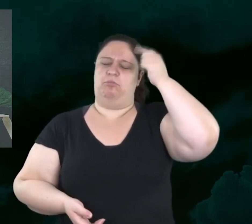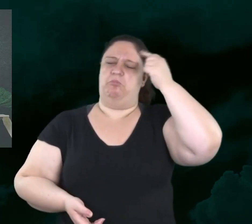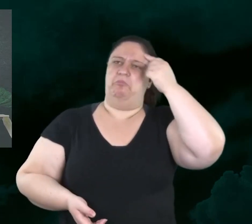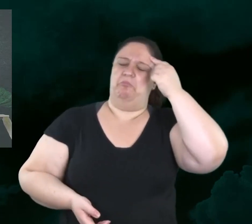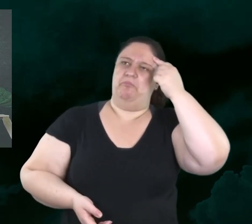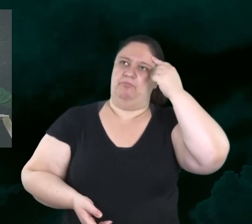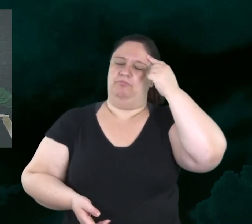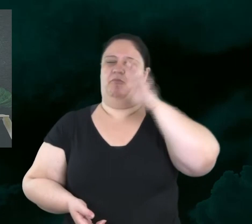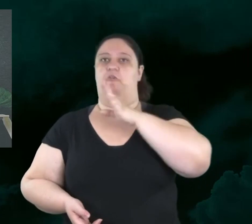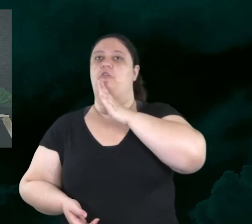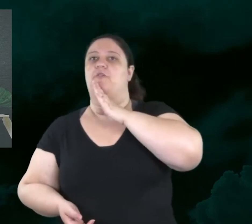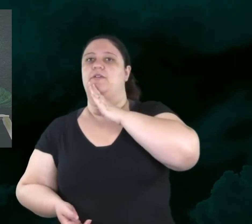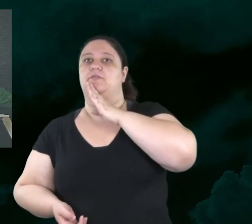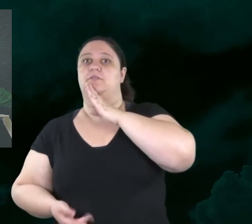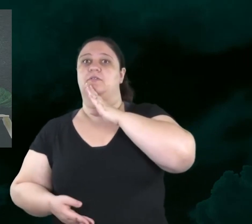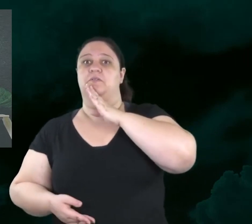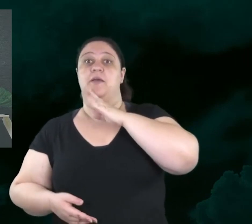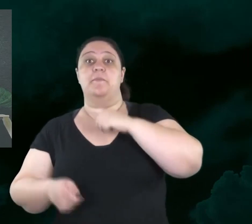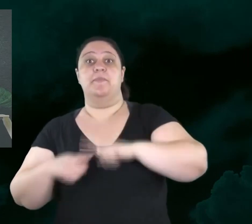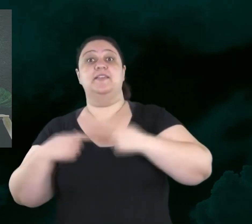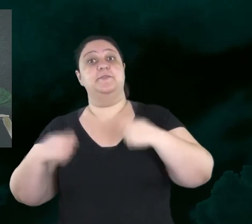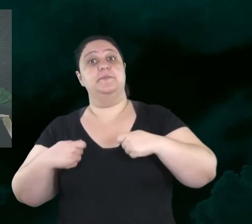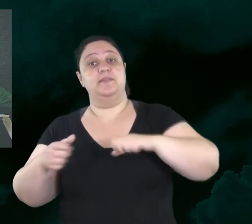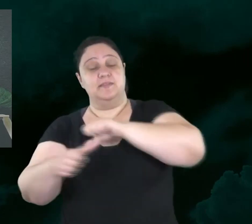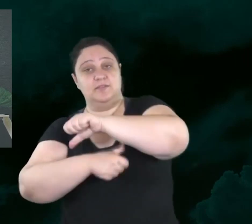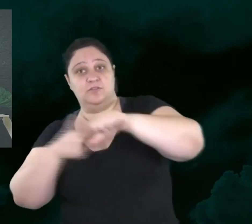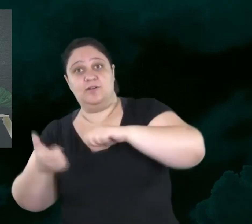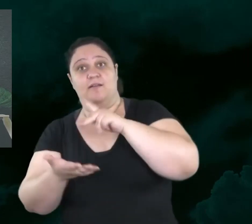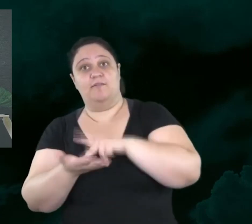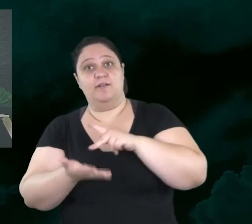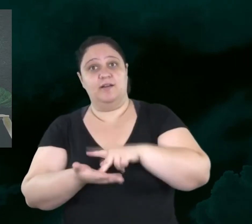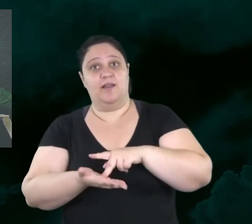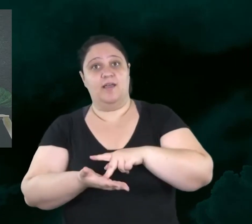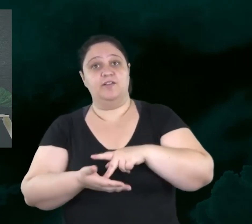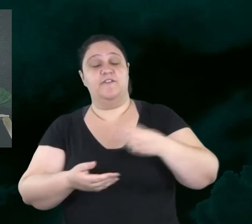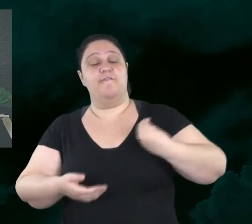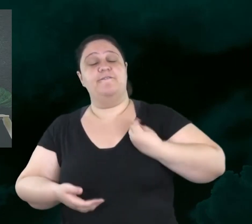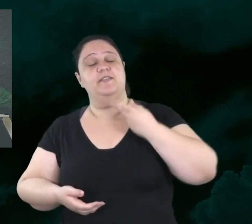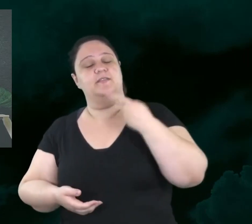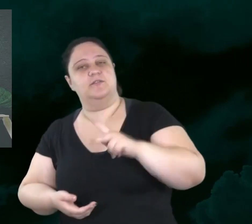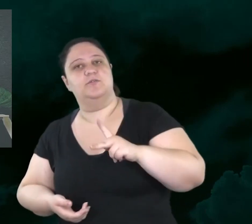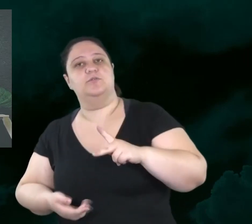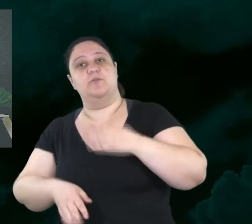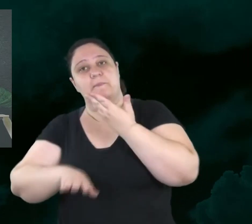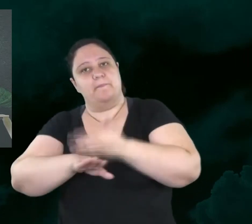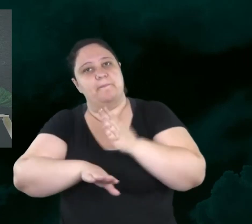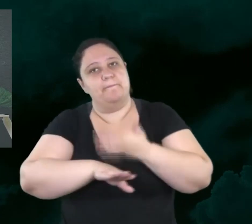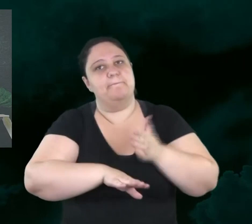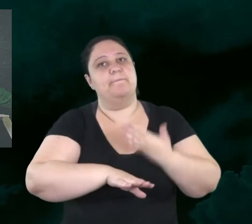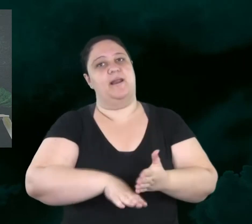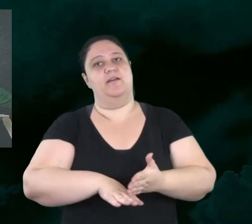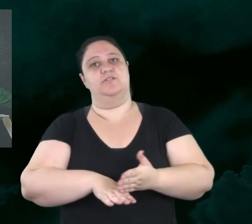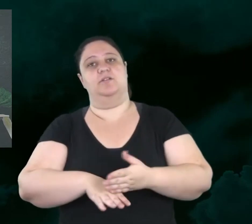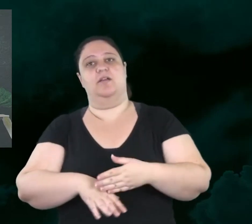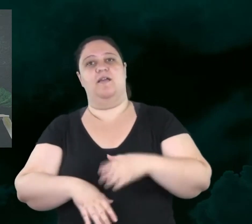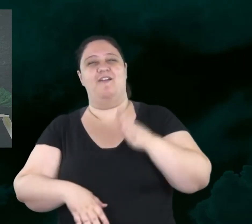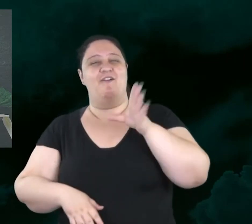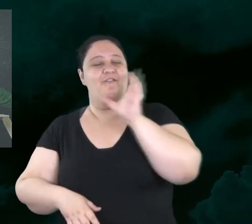sua realidade no seu viver, na sua vida. Isso leva tempo. Então